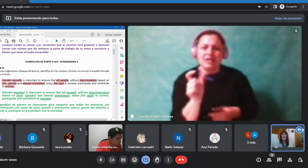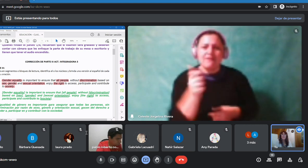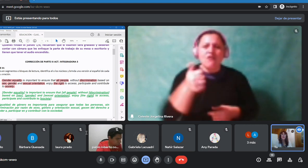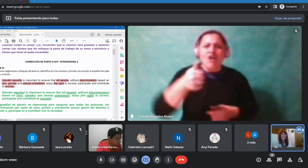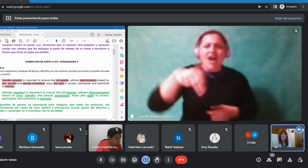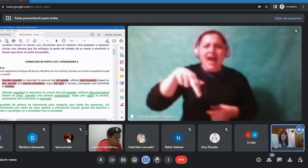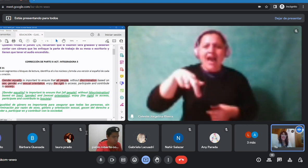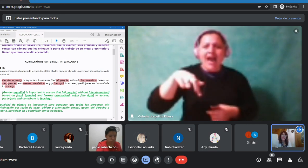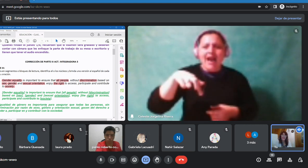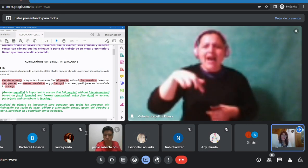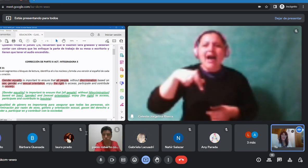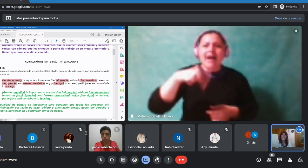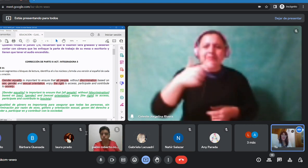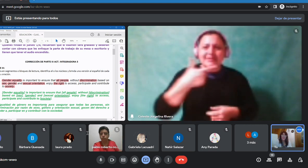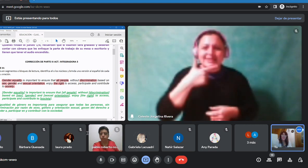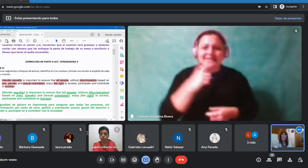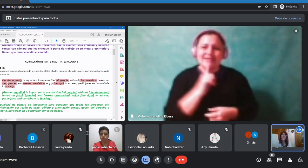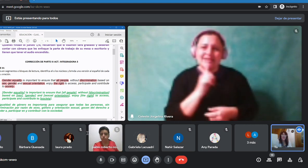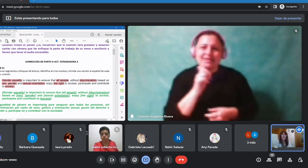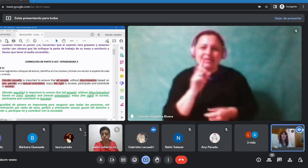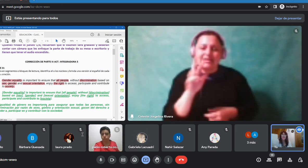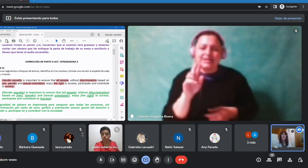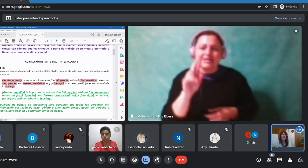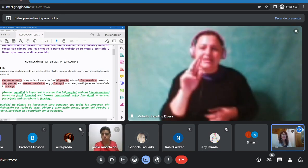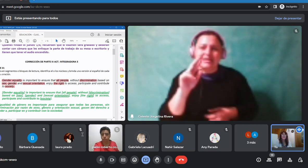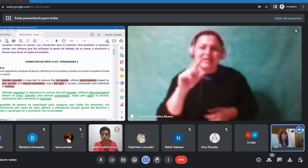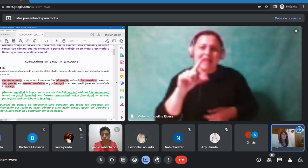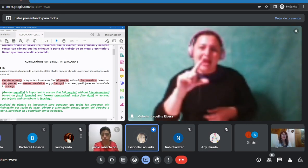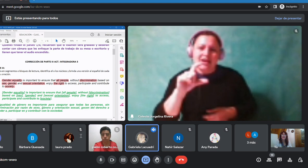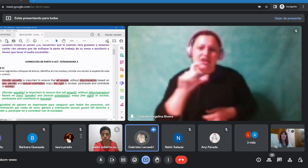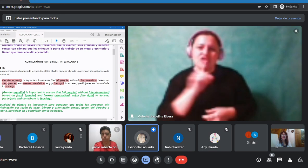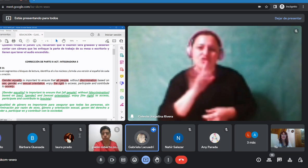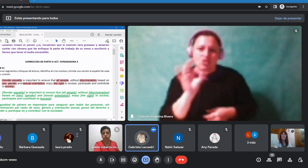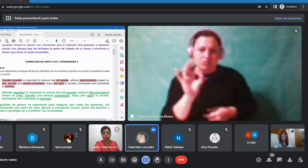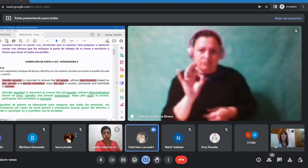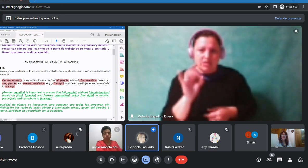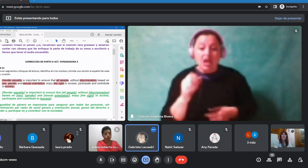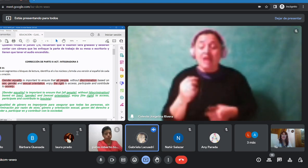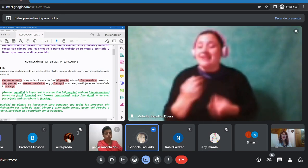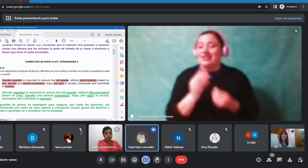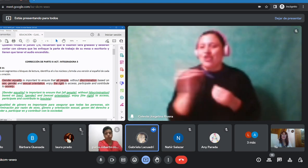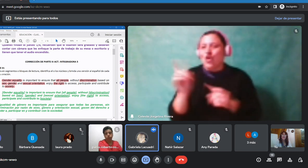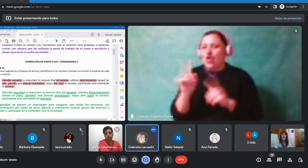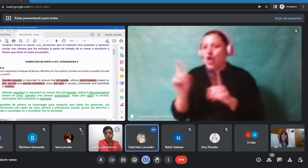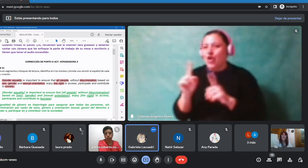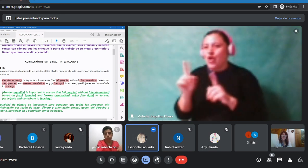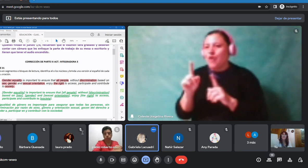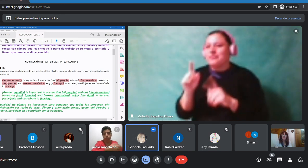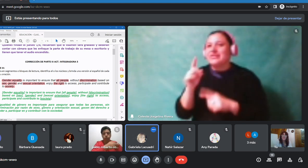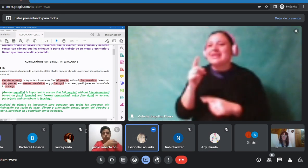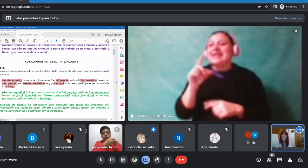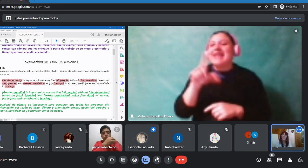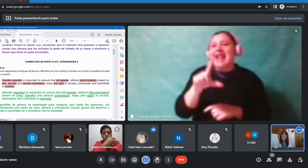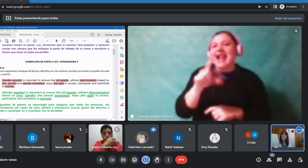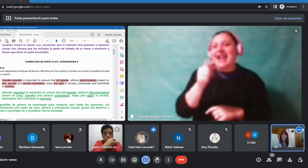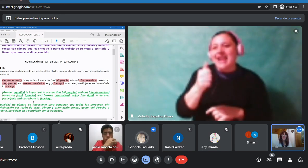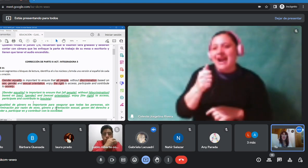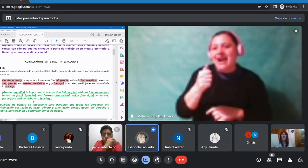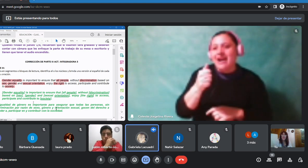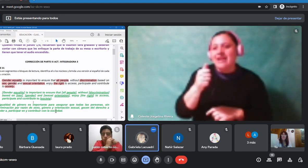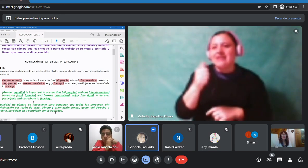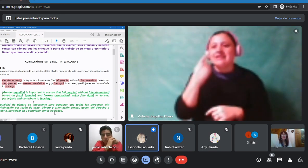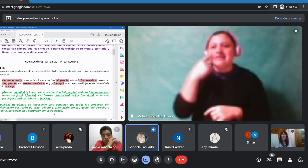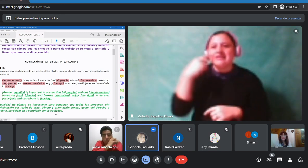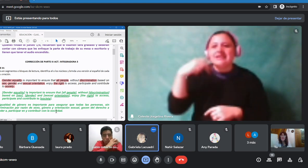sería importancia. Es, pensá que vos no decís el importante. Ah, sí. La importancia. Sí. La importancia,